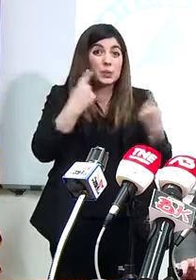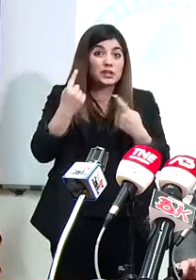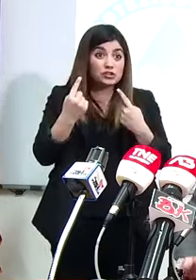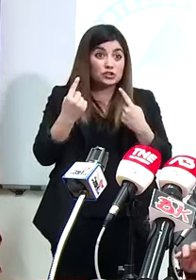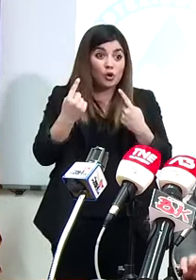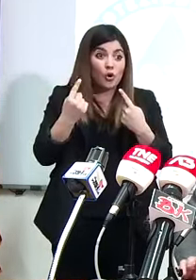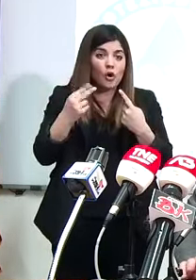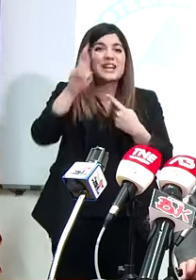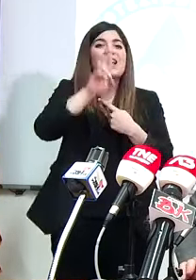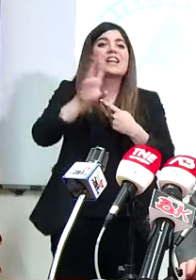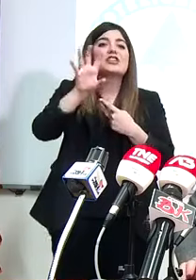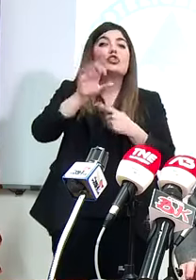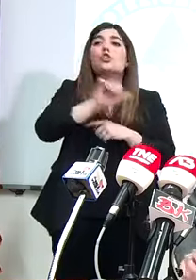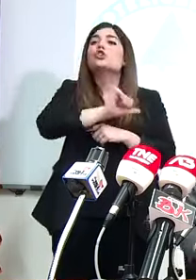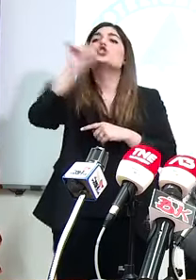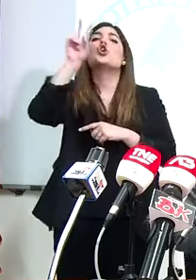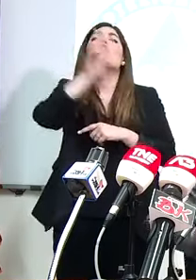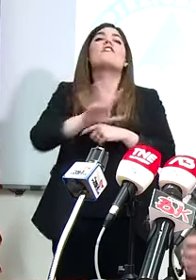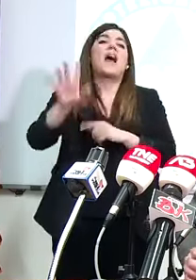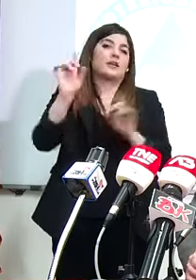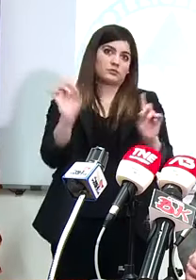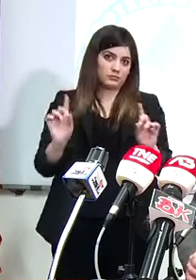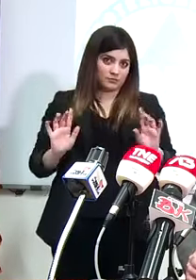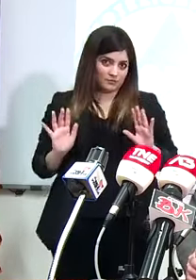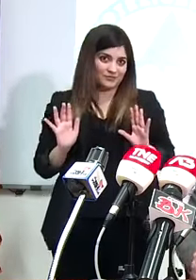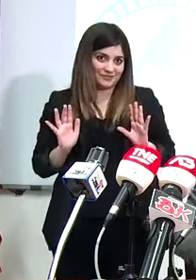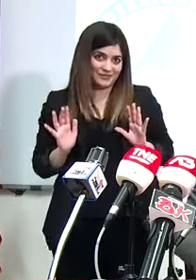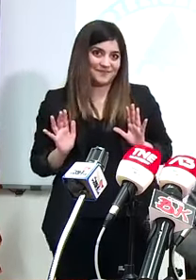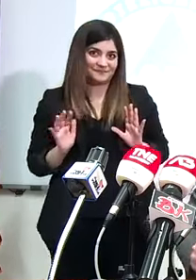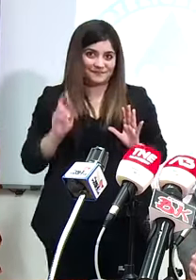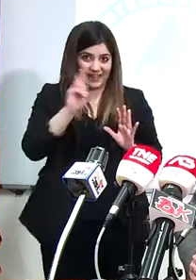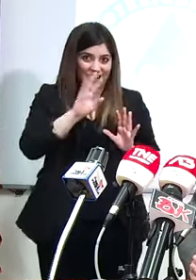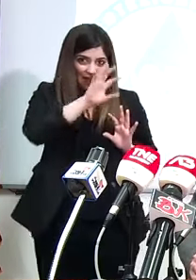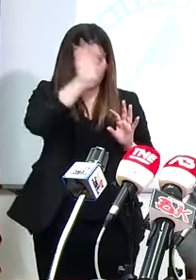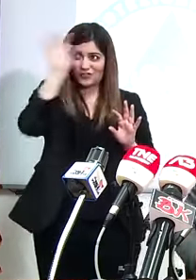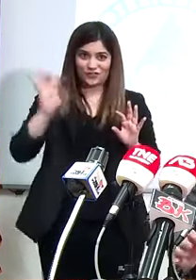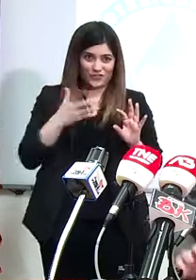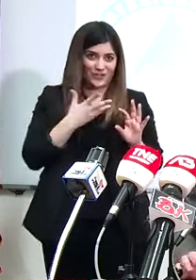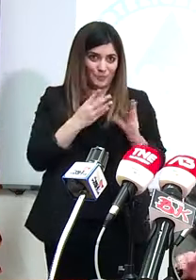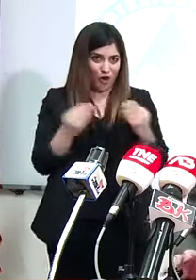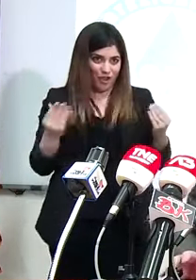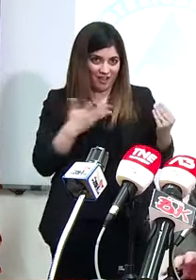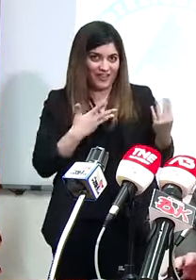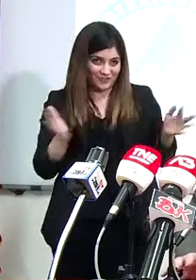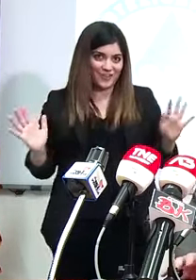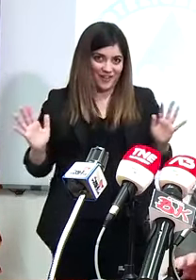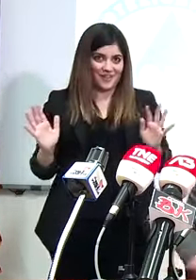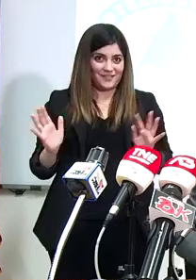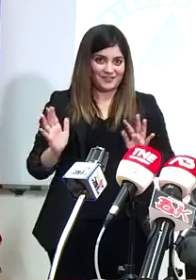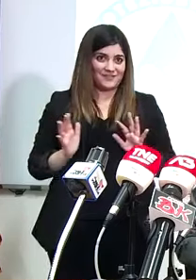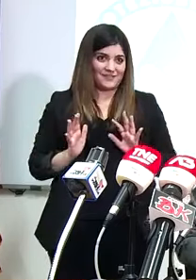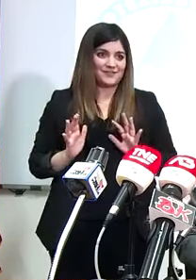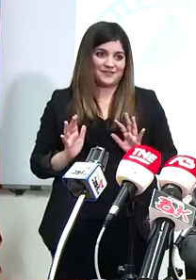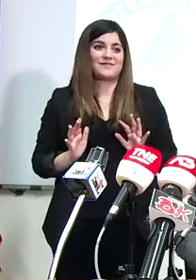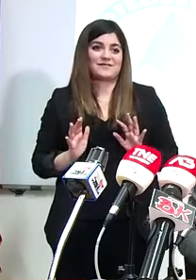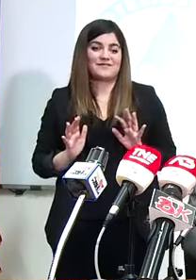diciamo perché siccome vento fa sempre notizia che non succeda come i fas che lo può sembrare di farsi di avere solo bene